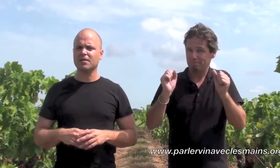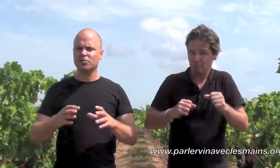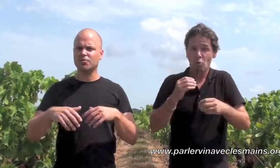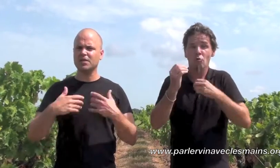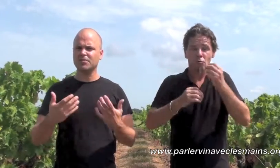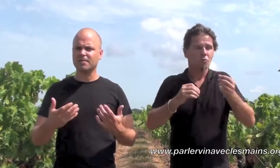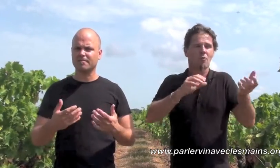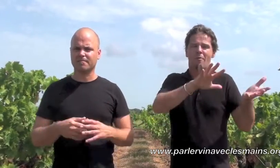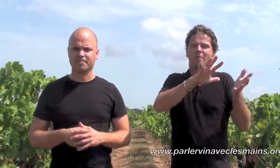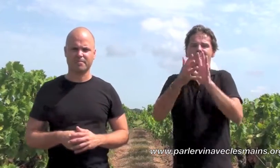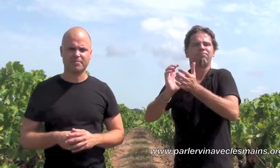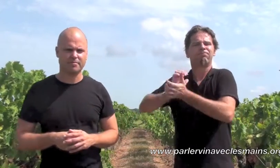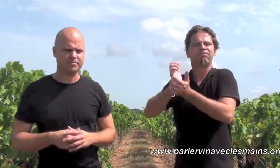de vinifier.